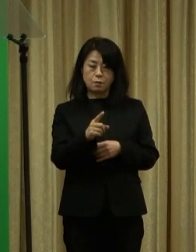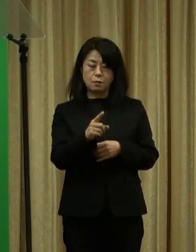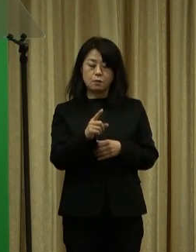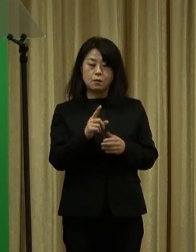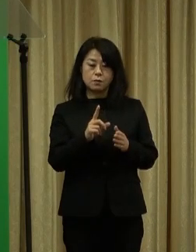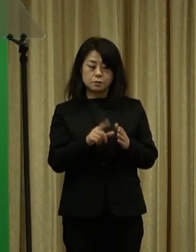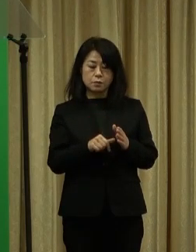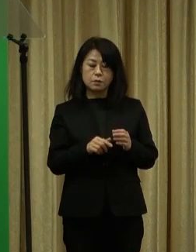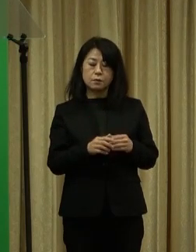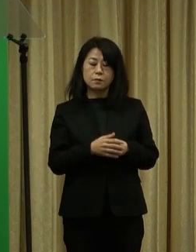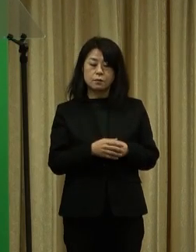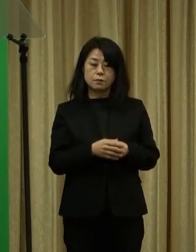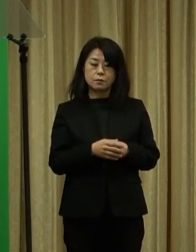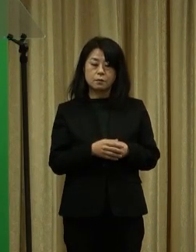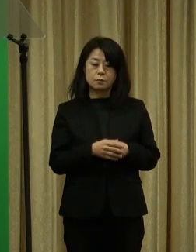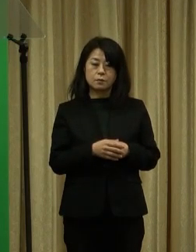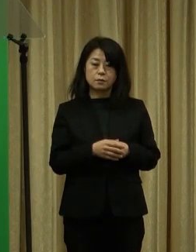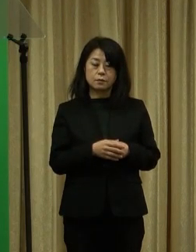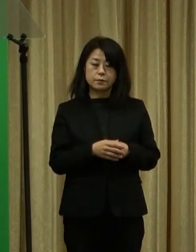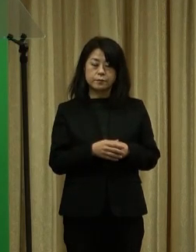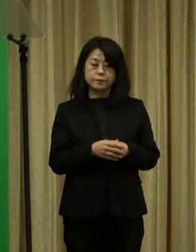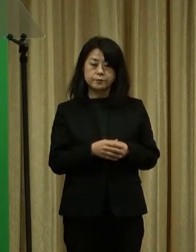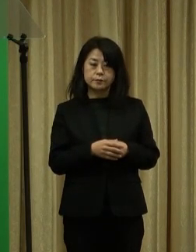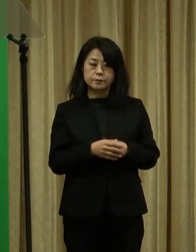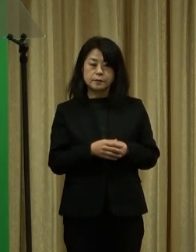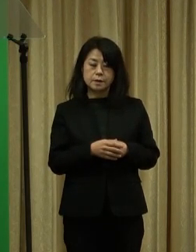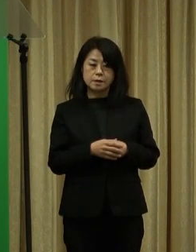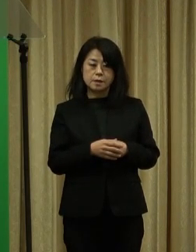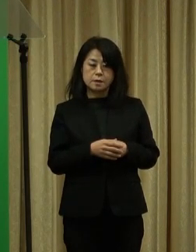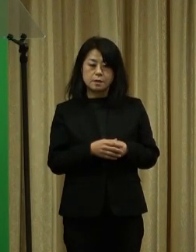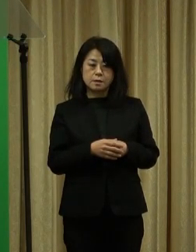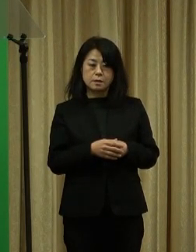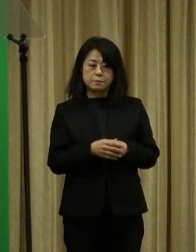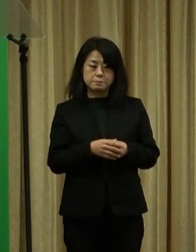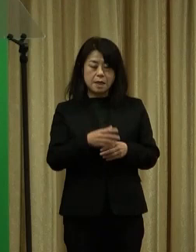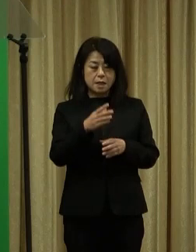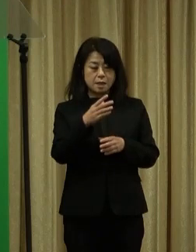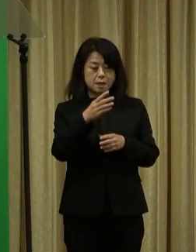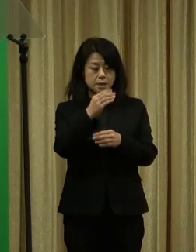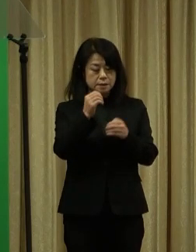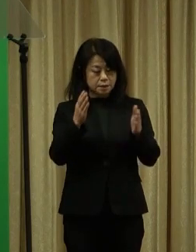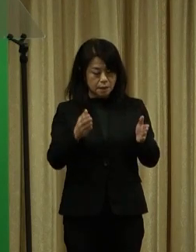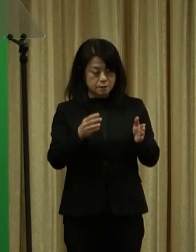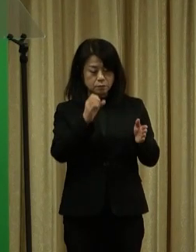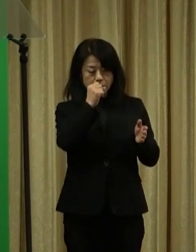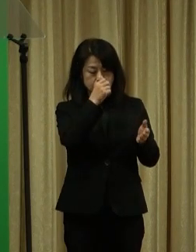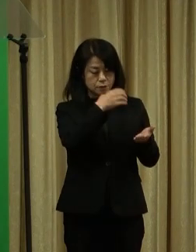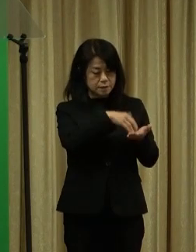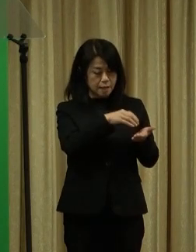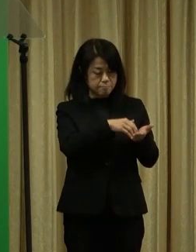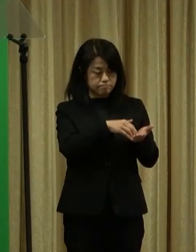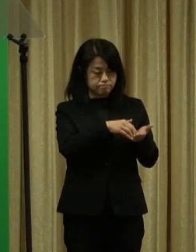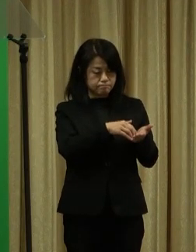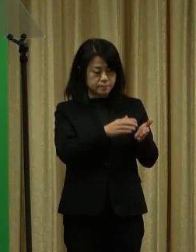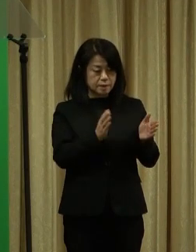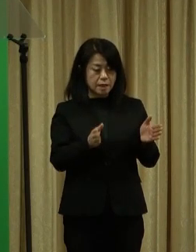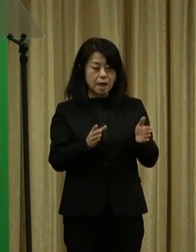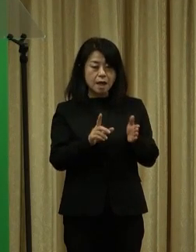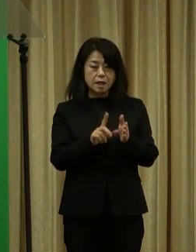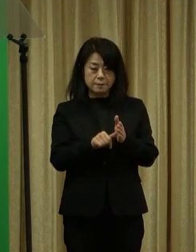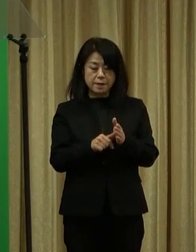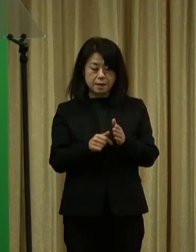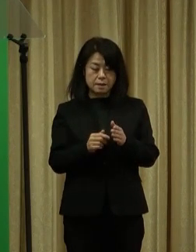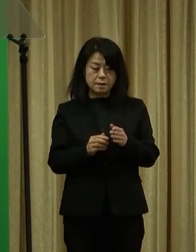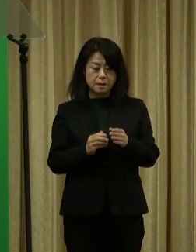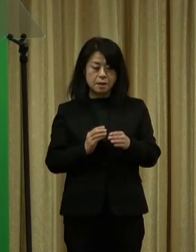まあ、ある程度の期間、ある程度の予算を持ってすればですね、必ず乗り越えられると思っ